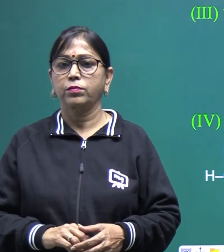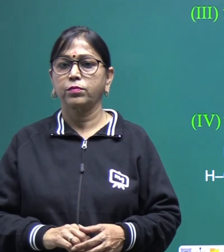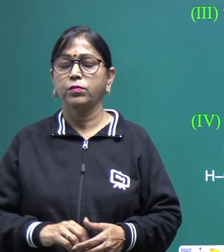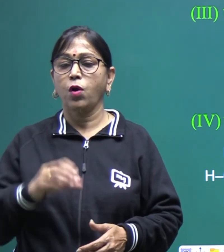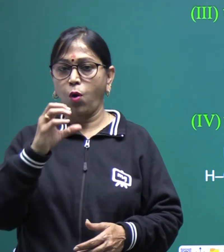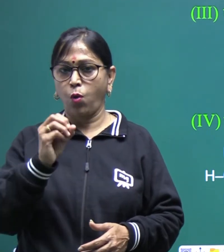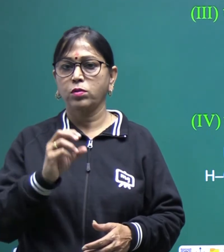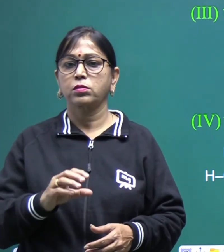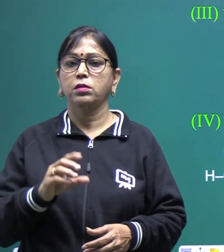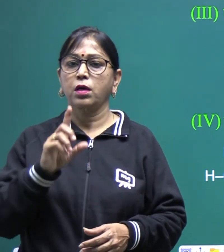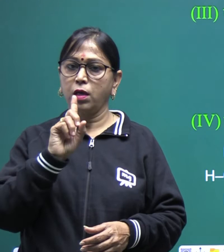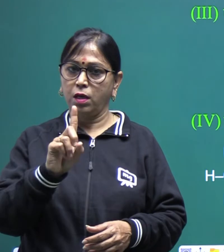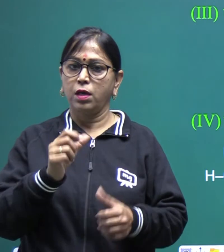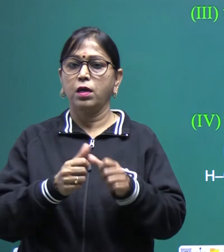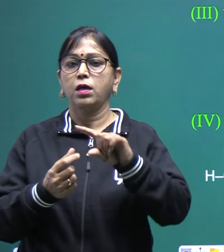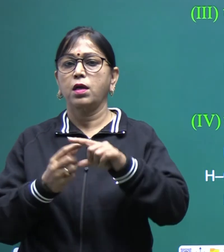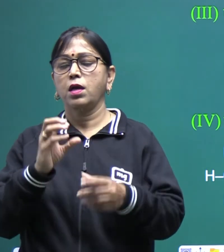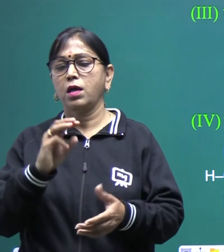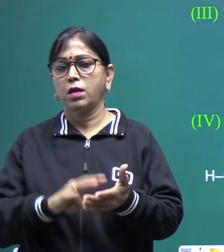1 परमाणु।